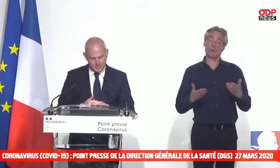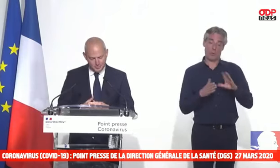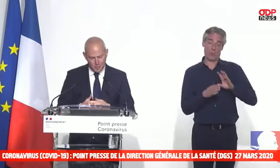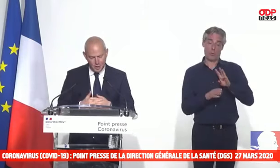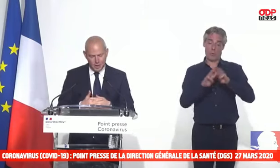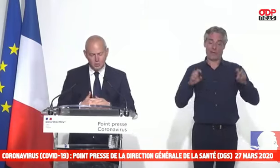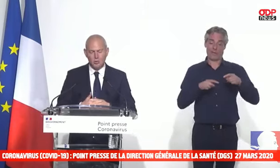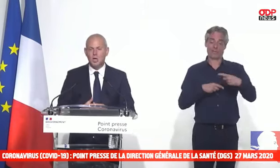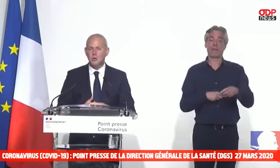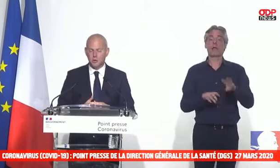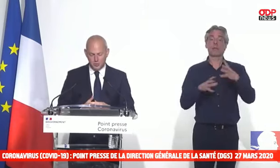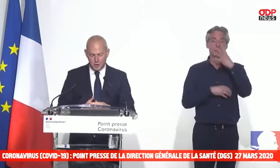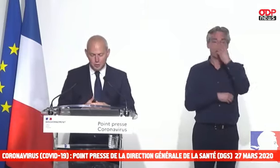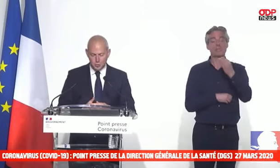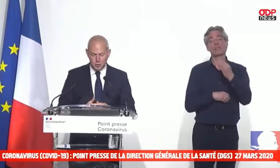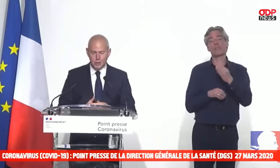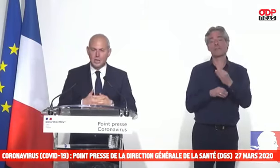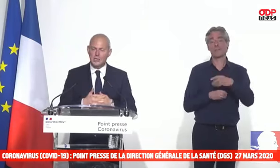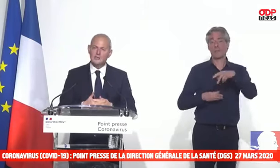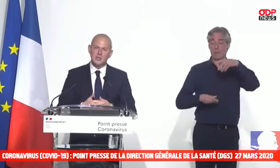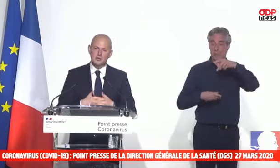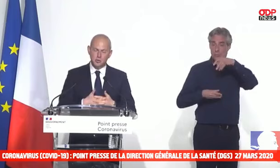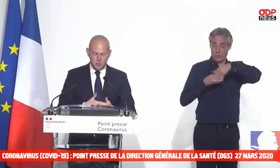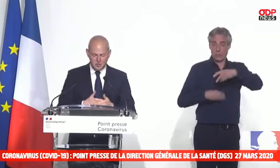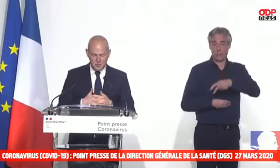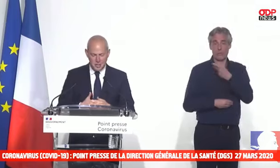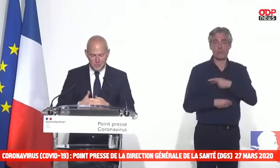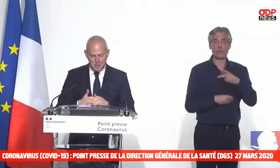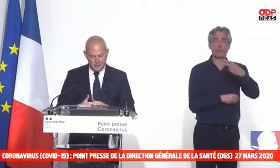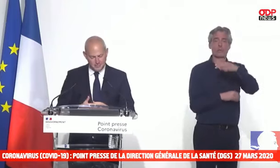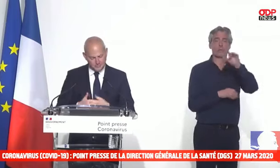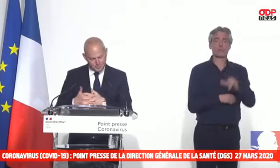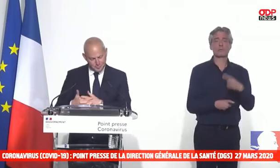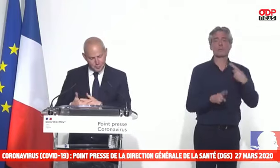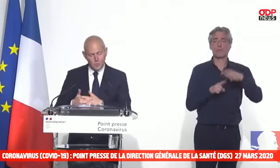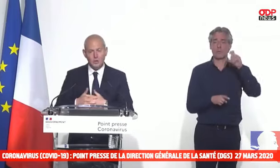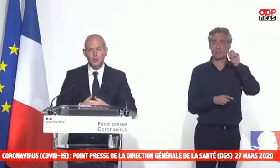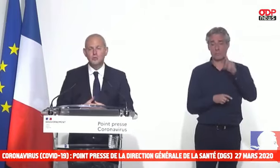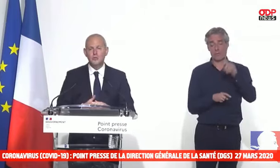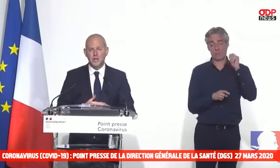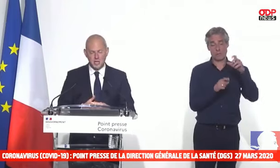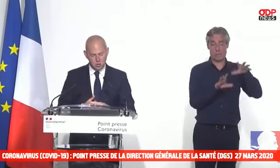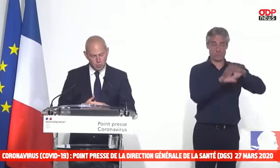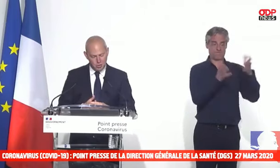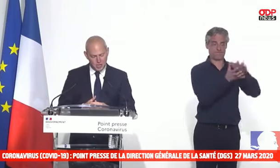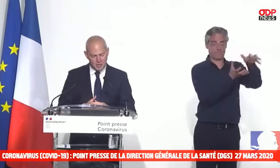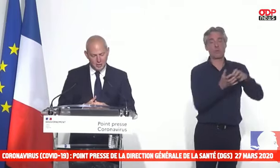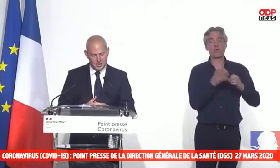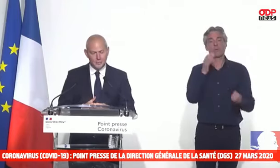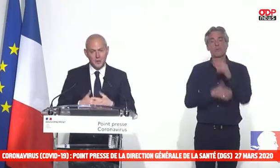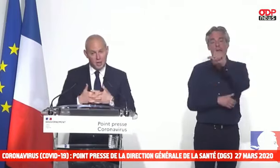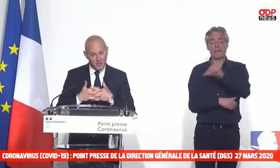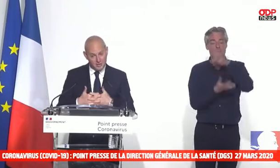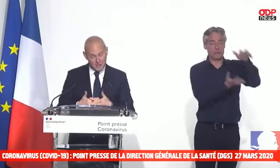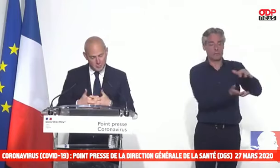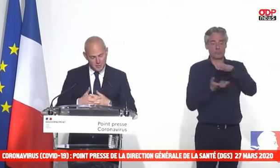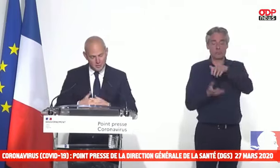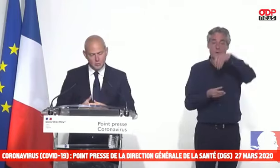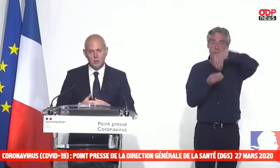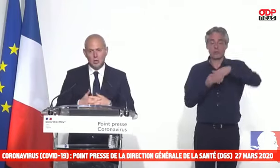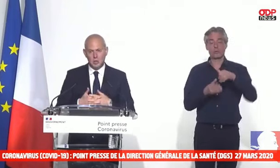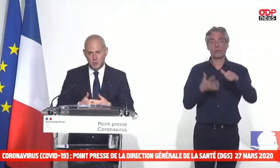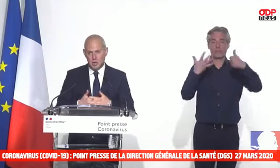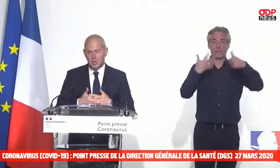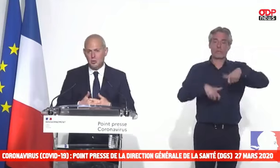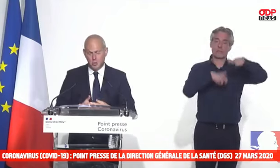médicalisé assurera le transfert depuis les CHU de Nancy et Metz, de nouveau vers la région Nouvelle-Aquitaine, avec 16